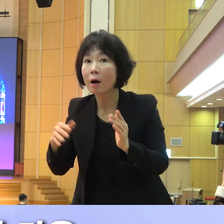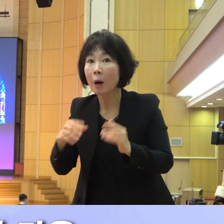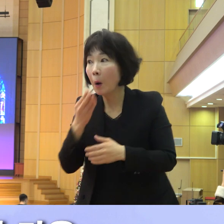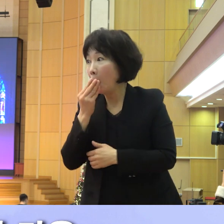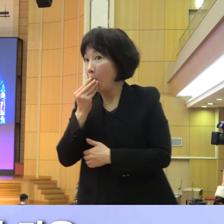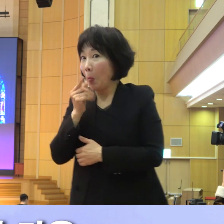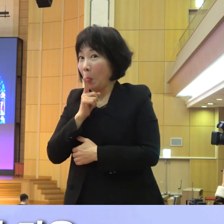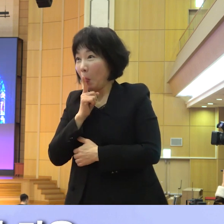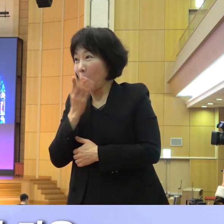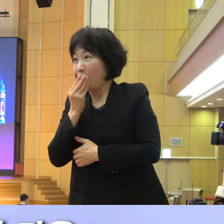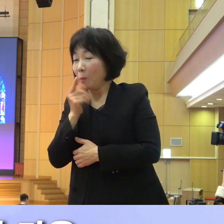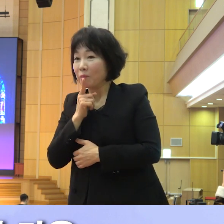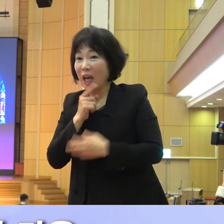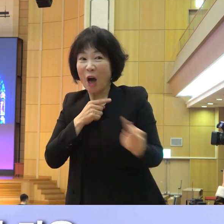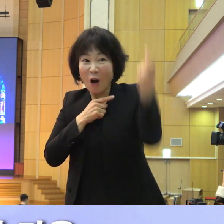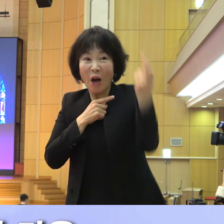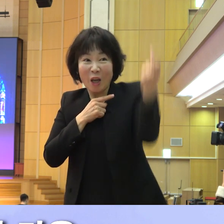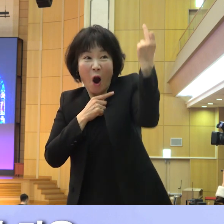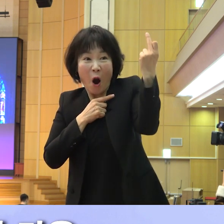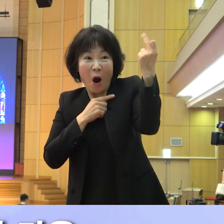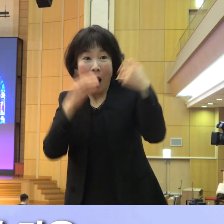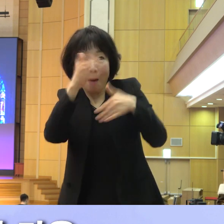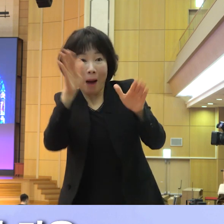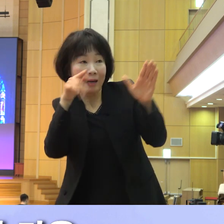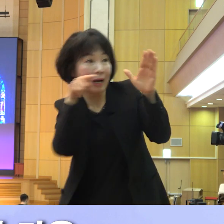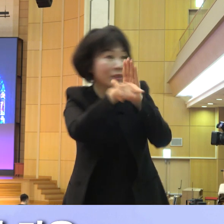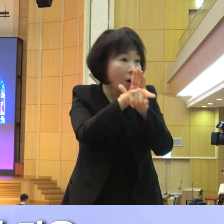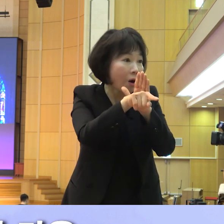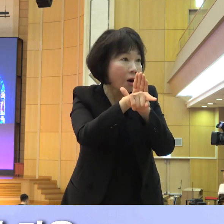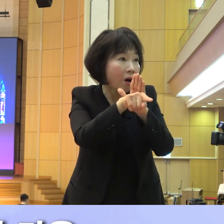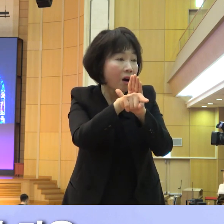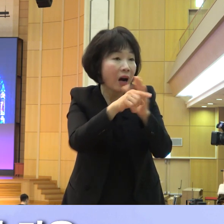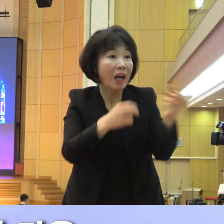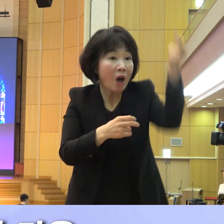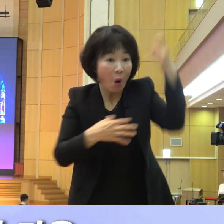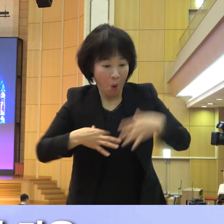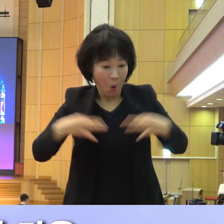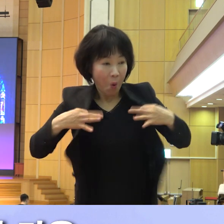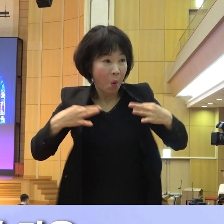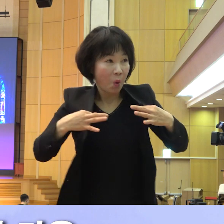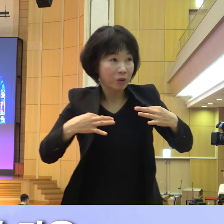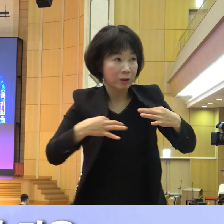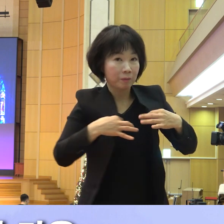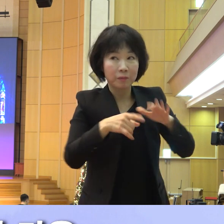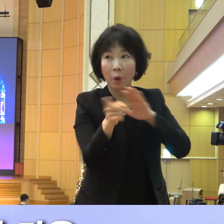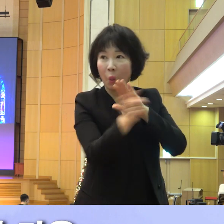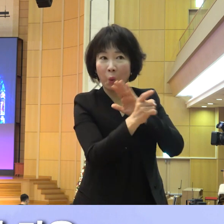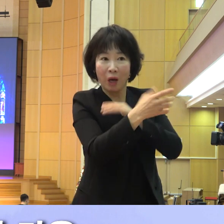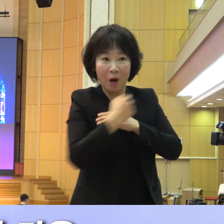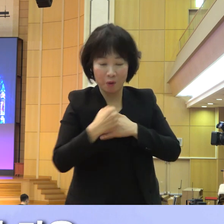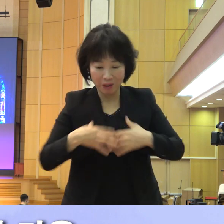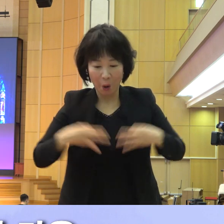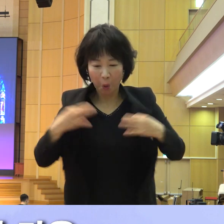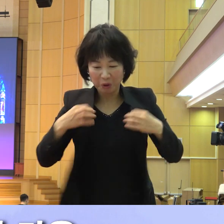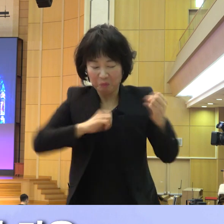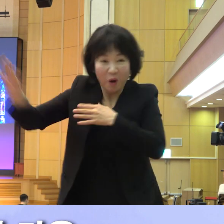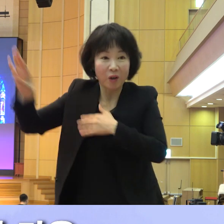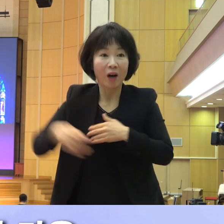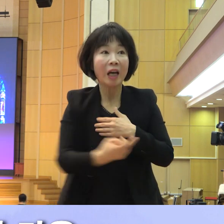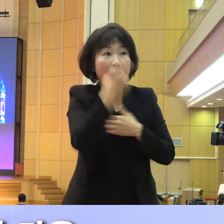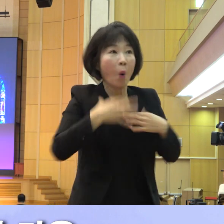입던 옷 갖다가 에서의 옷을 입고 내 옷은 벗고 에서 옷을 입고